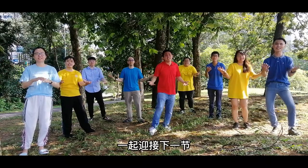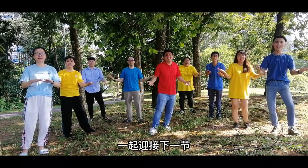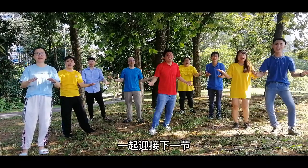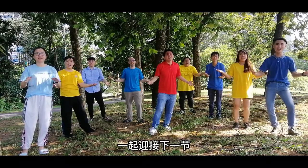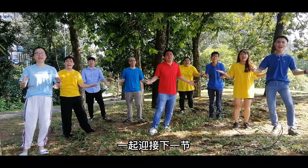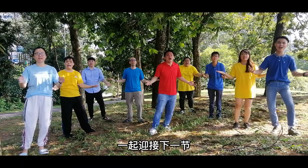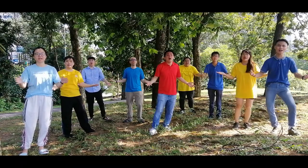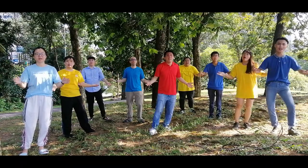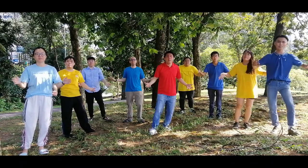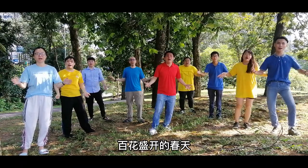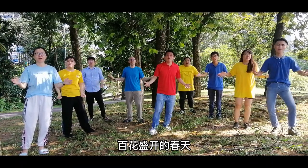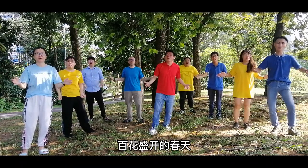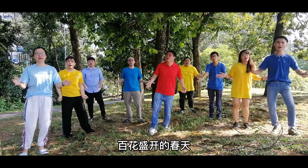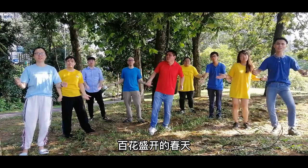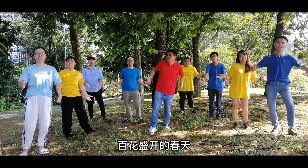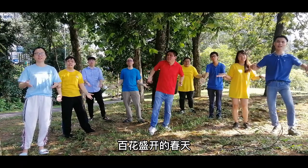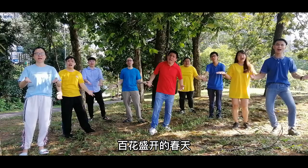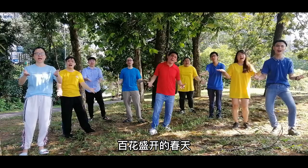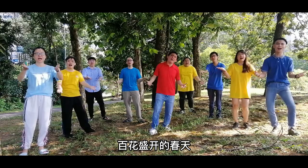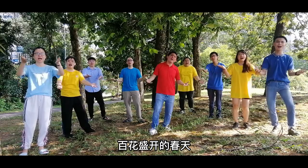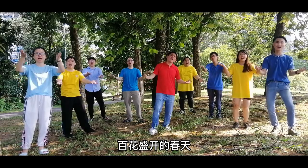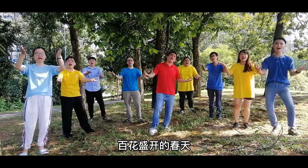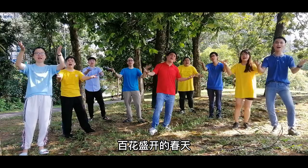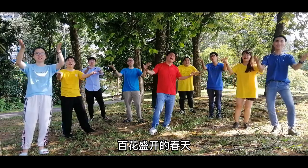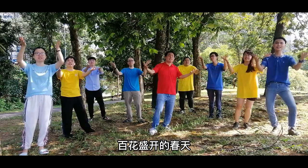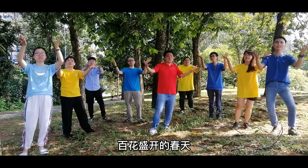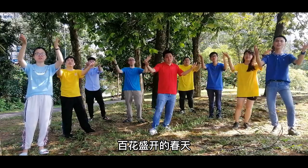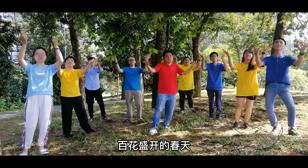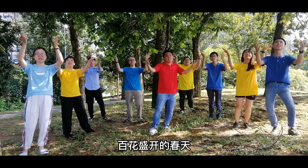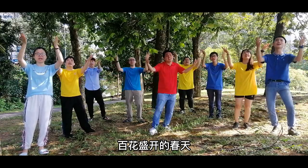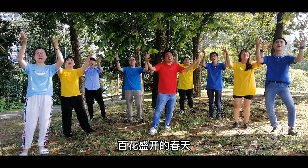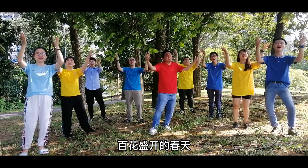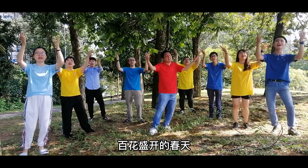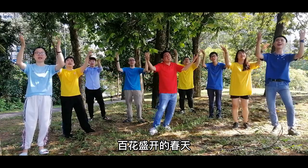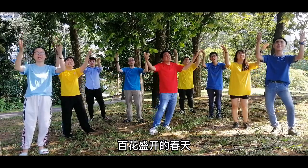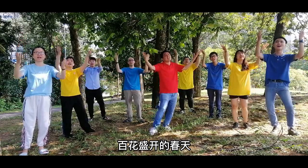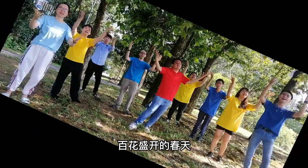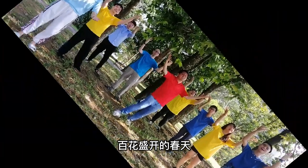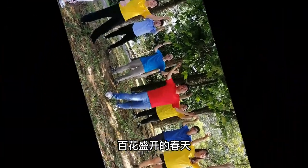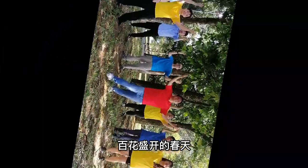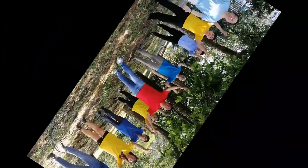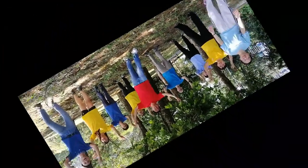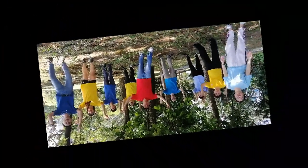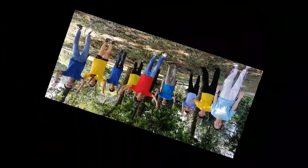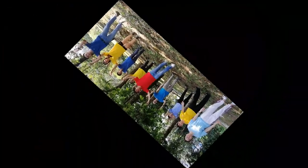届百花盛开的春天。